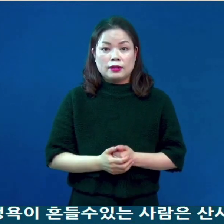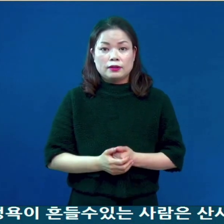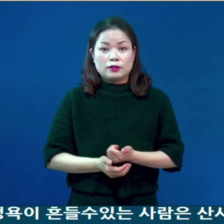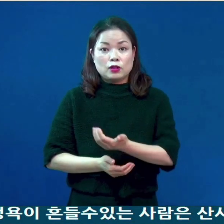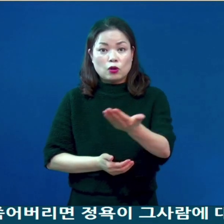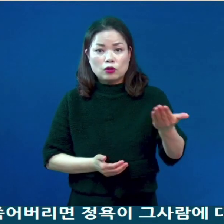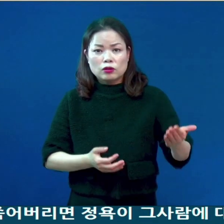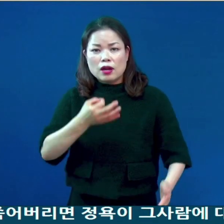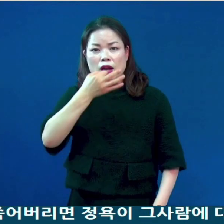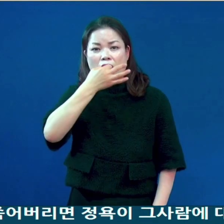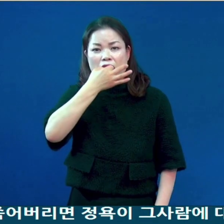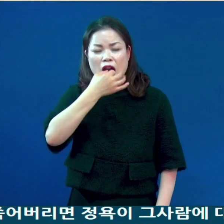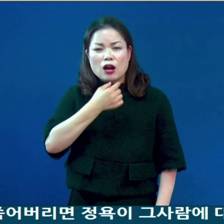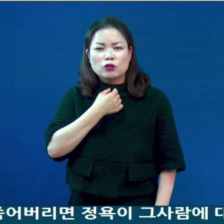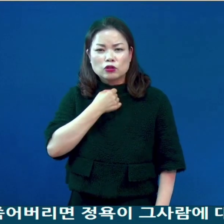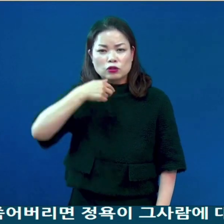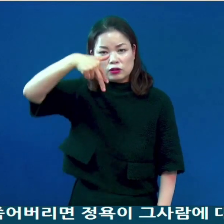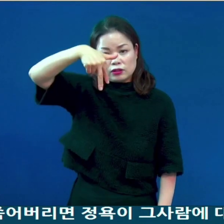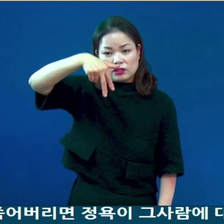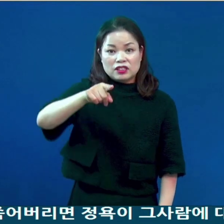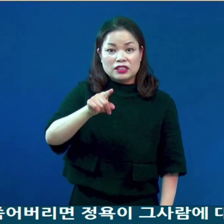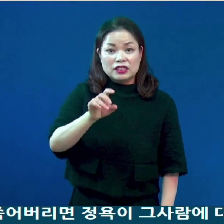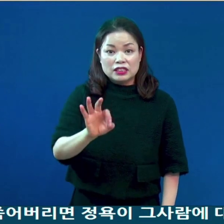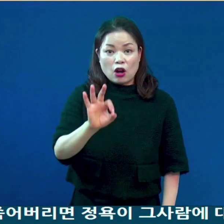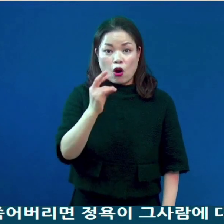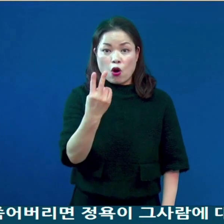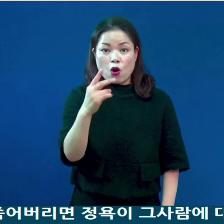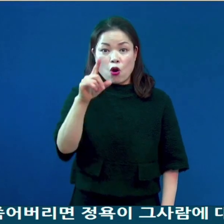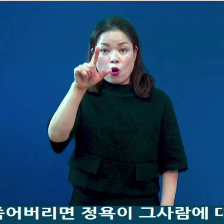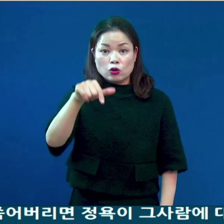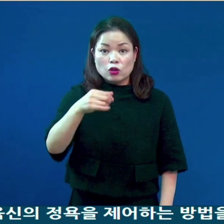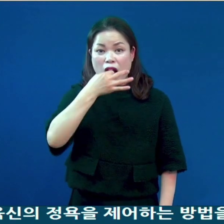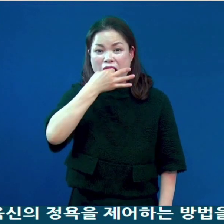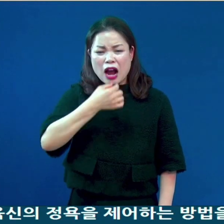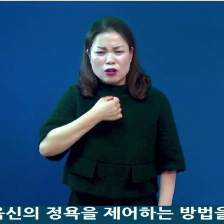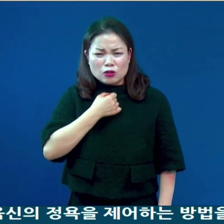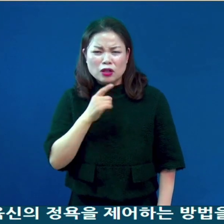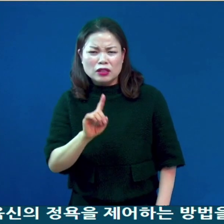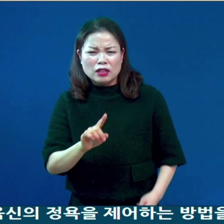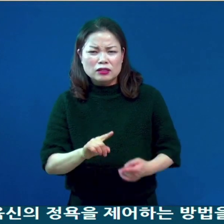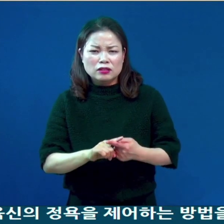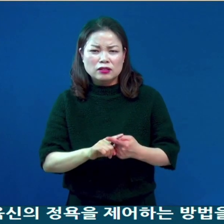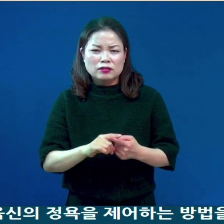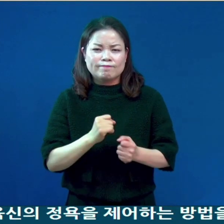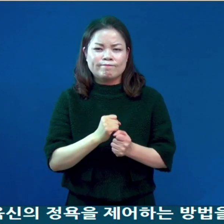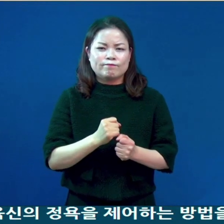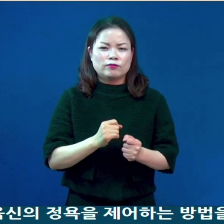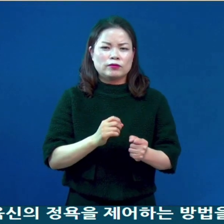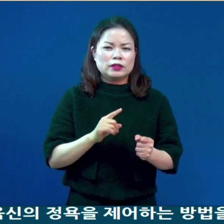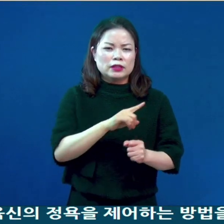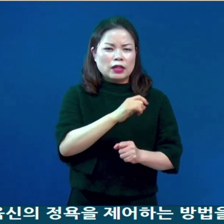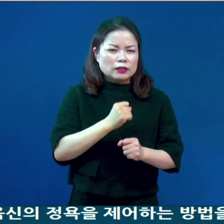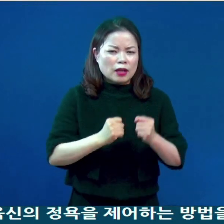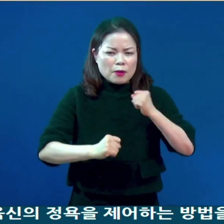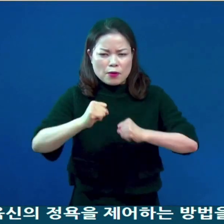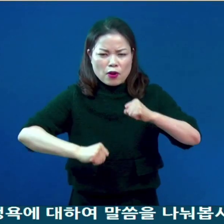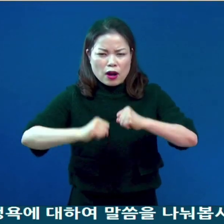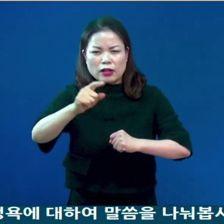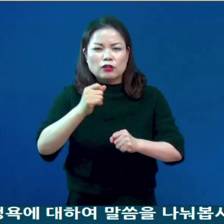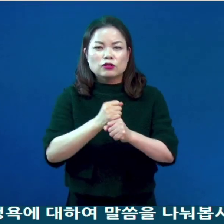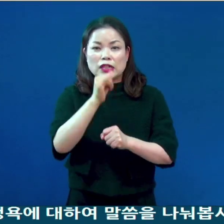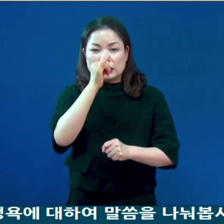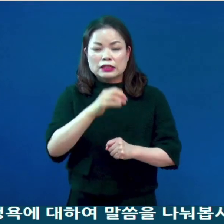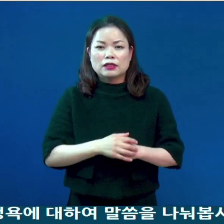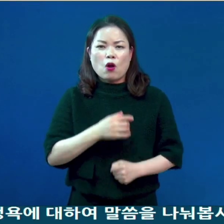여러분, 정욕에 대해서 조금 말씀을 나눠보십시다. 정욕은 사실 의욕에서 비롯이 됩니다. 사람에게는 의욕이